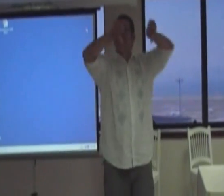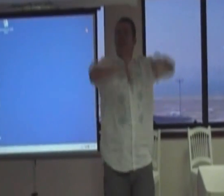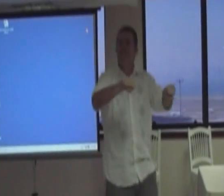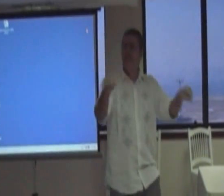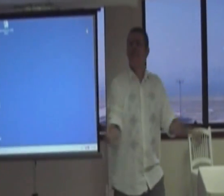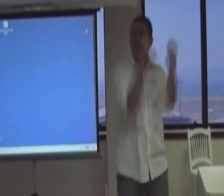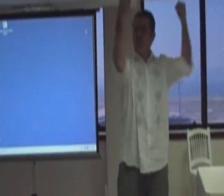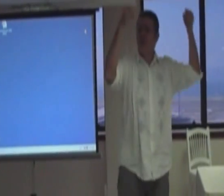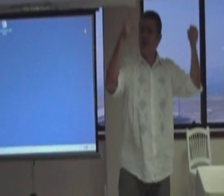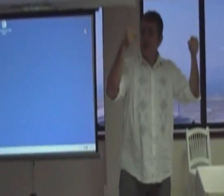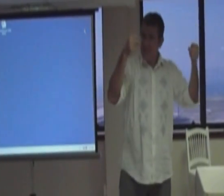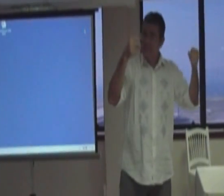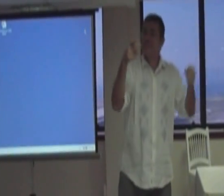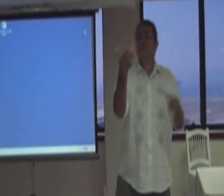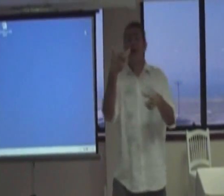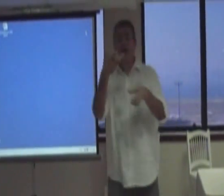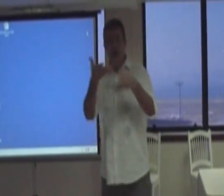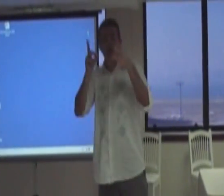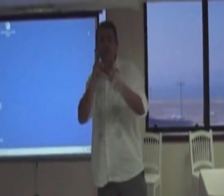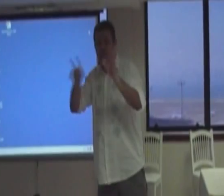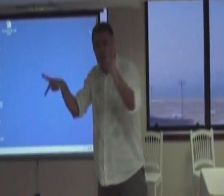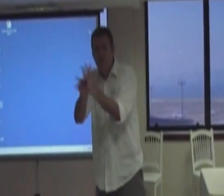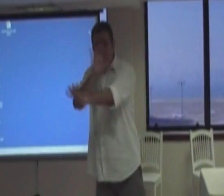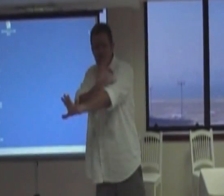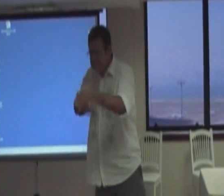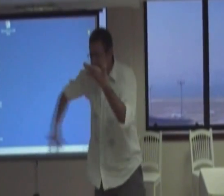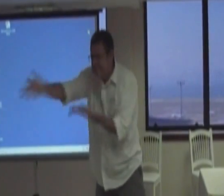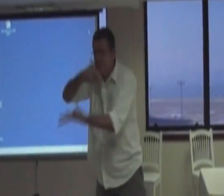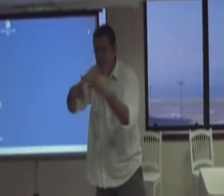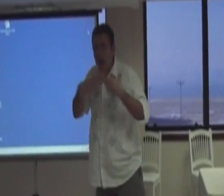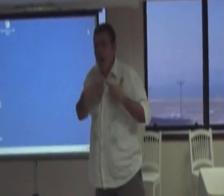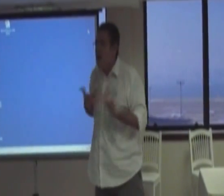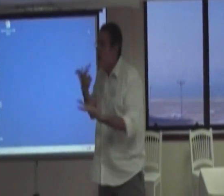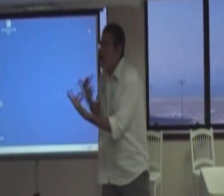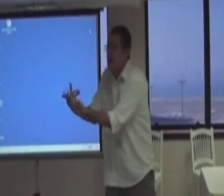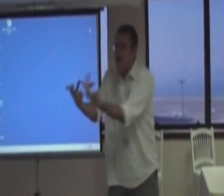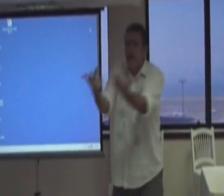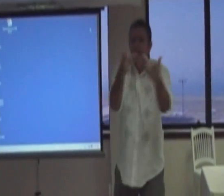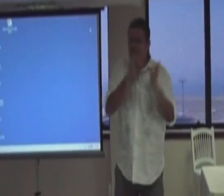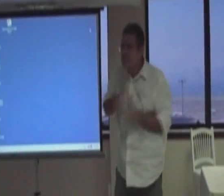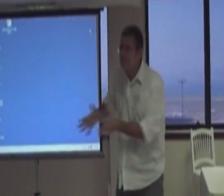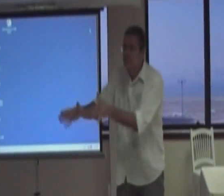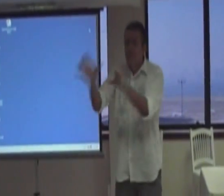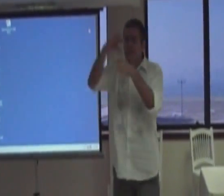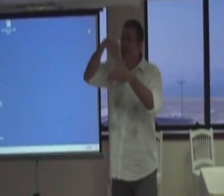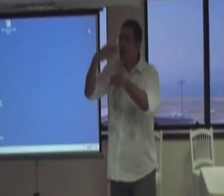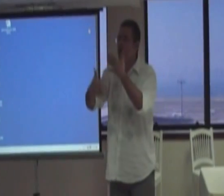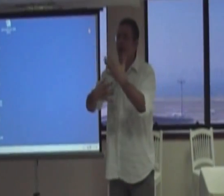trazer ele alguns traumas e um prejuízo no seu desenvolvimento enquanto sujeito. Então ele precisa conviver com pessoas da mesma cultura, com